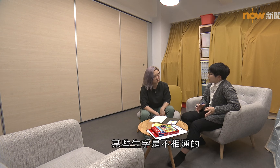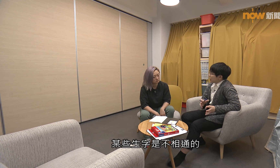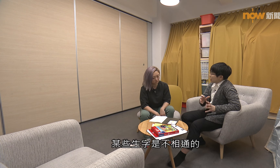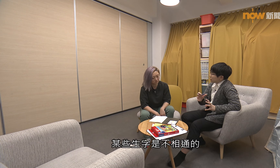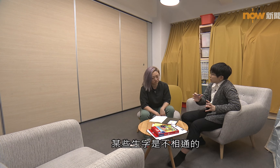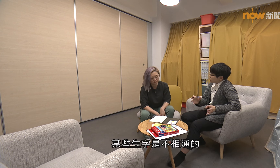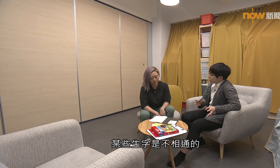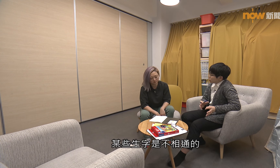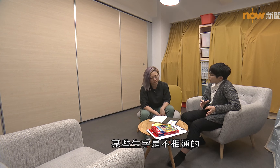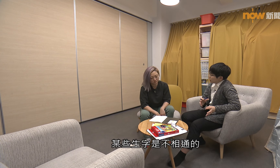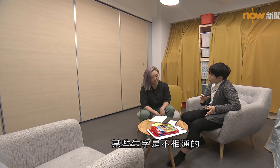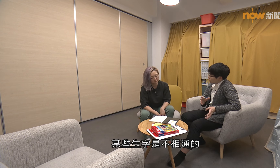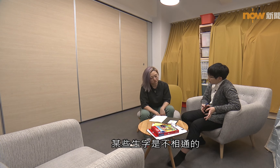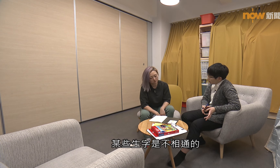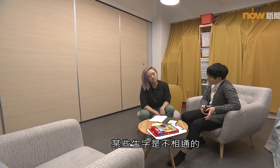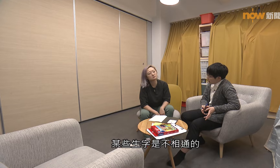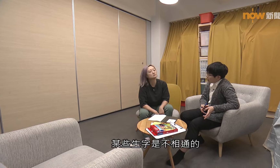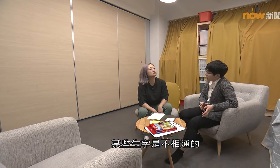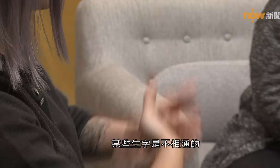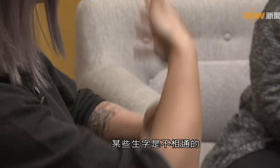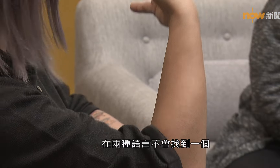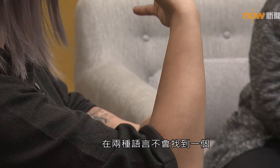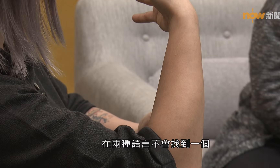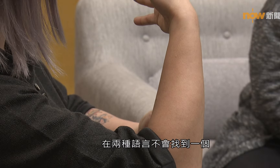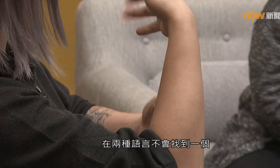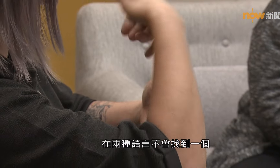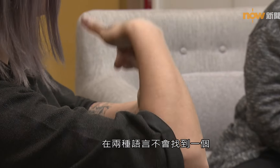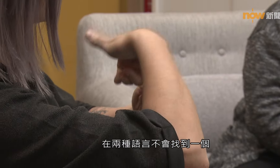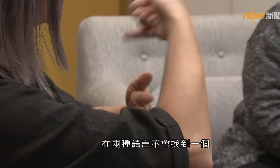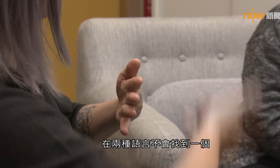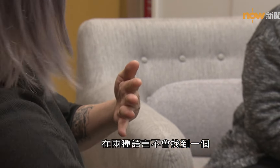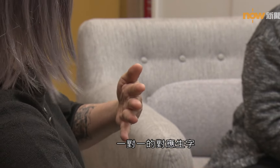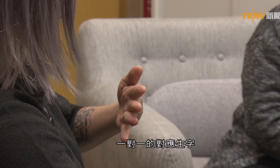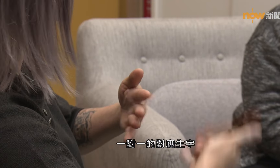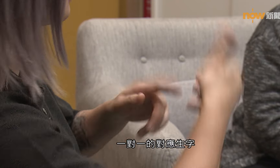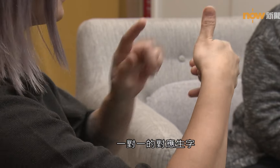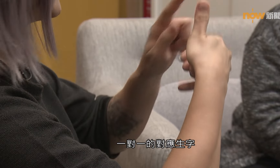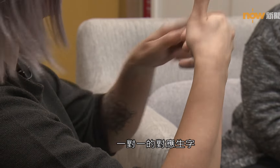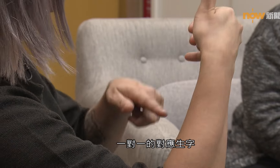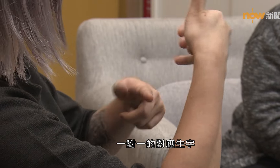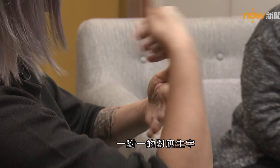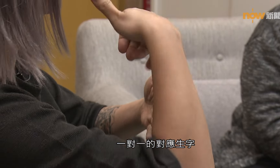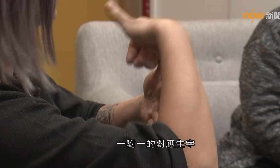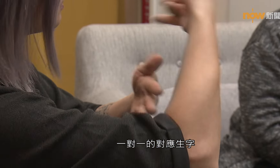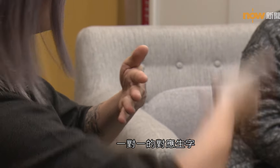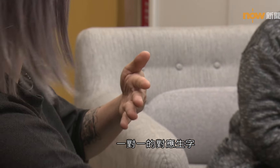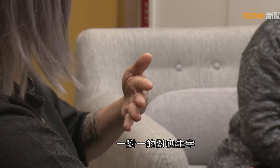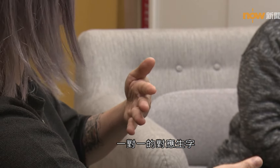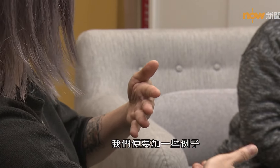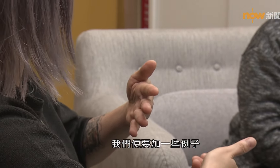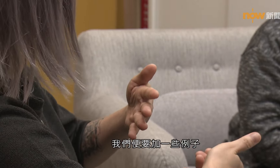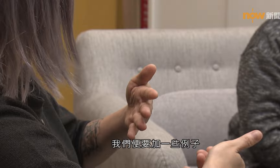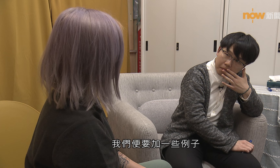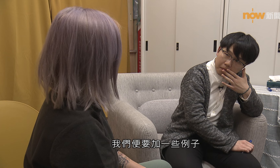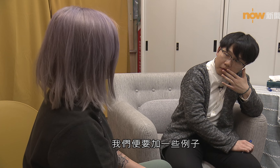生字係就係唔通嘅，喺呢兩個語言裏邊唔會揾到一個一對一嘅對應生字嘅，咁就變咗我哋可能要加